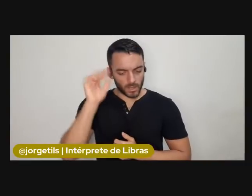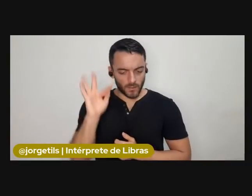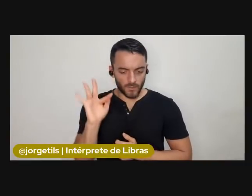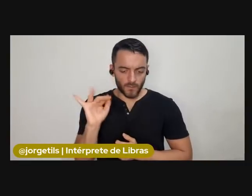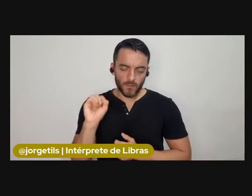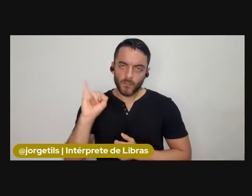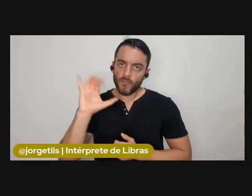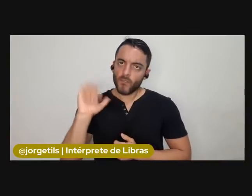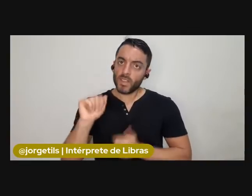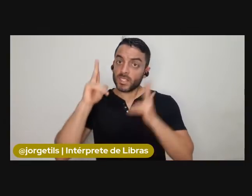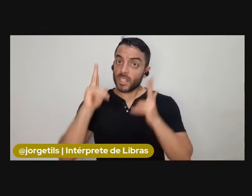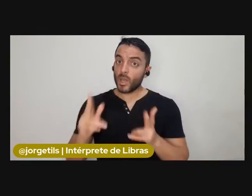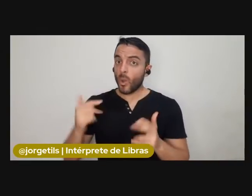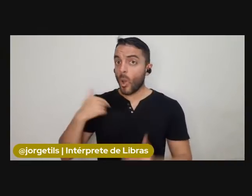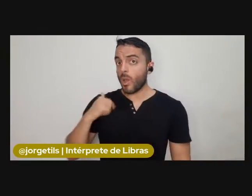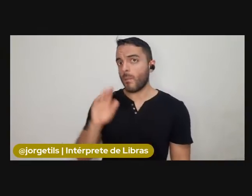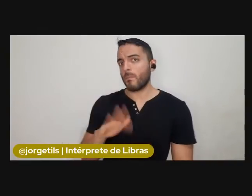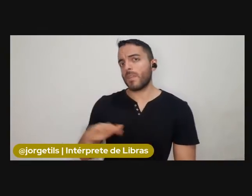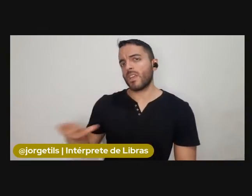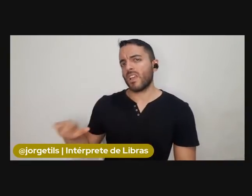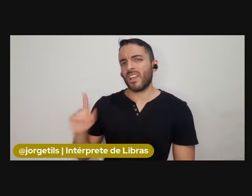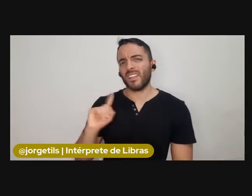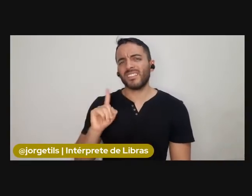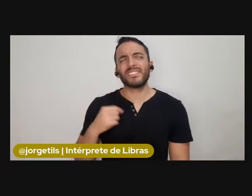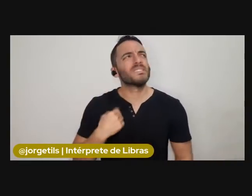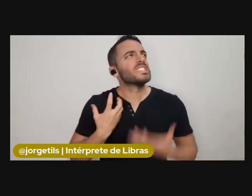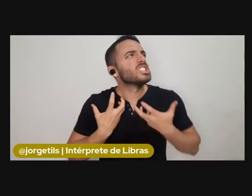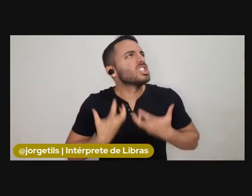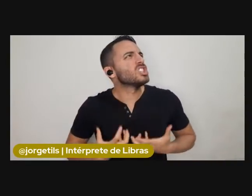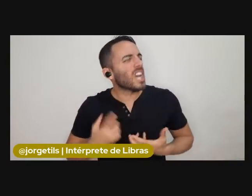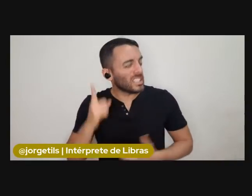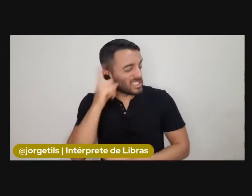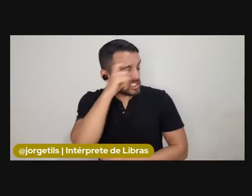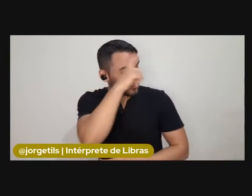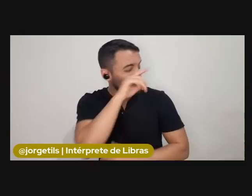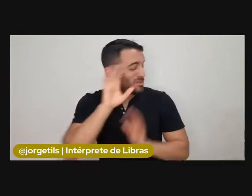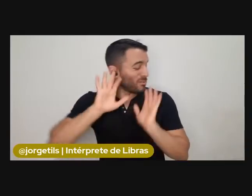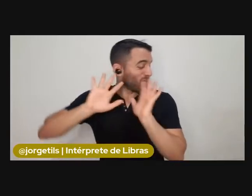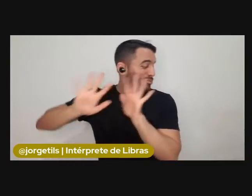pensava quando eu era criança, aquela coisa chata e difícil, cheia de